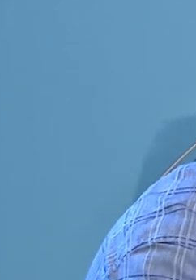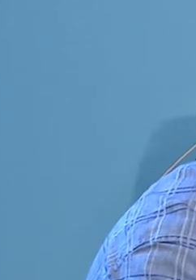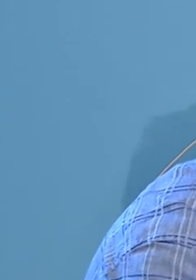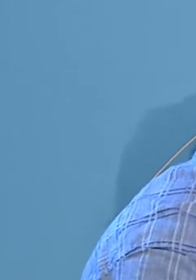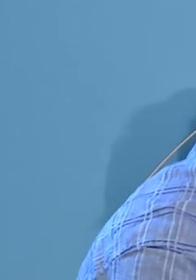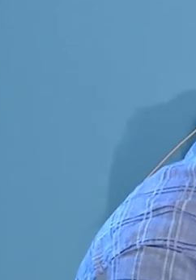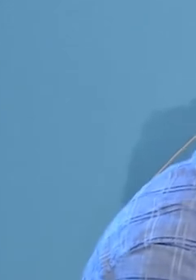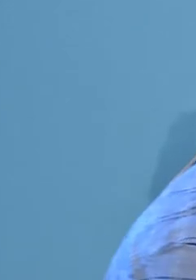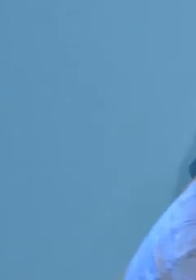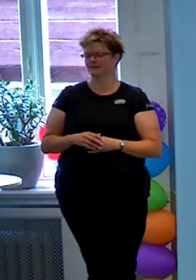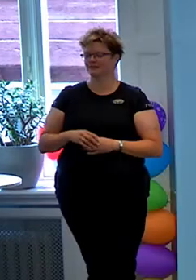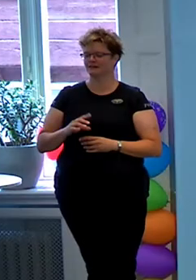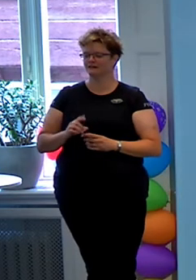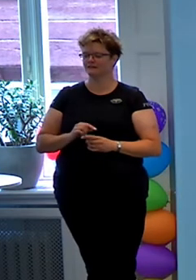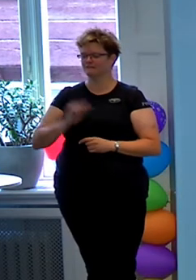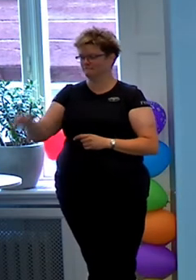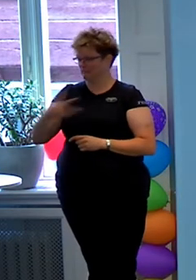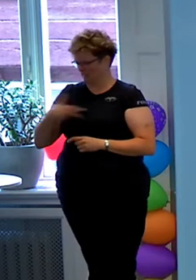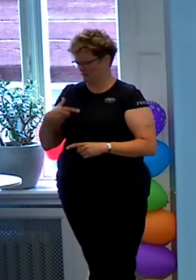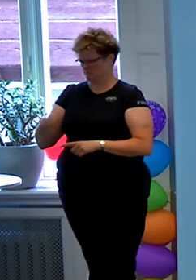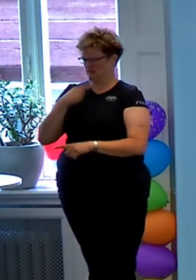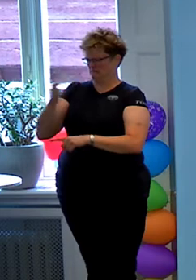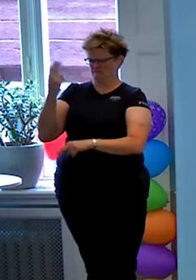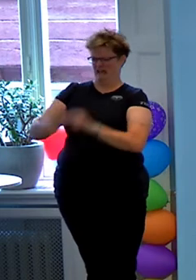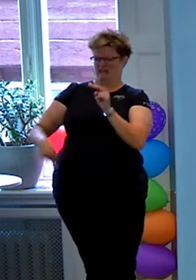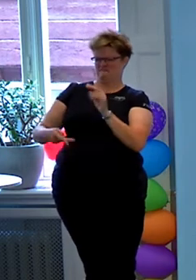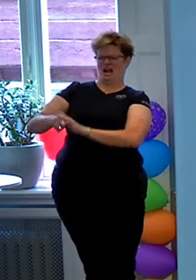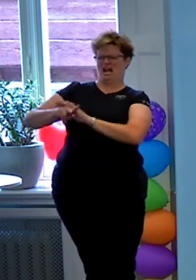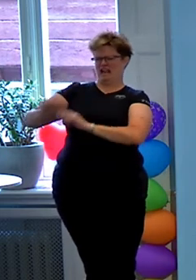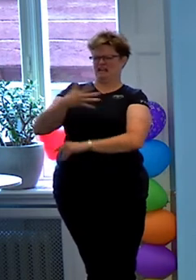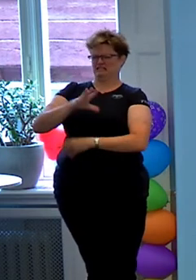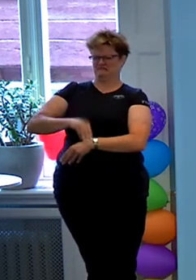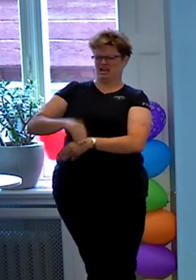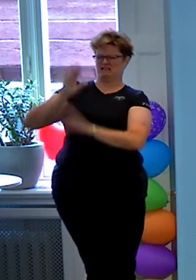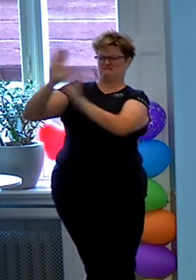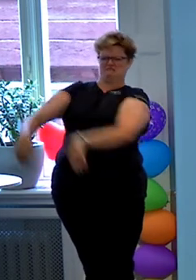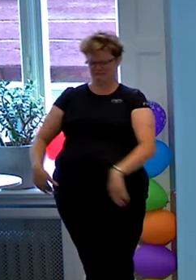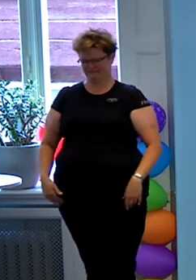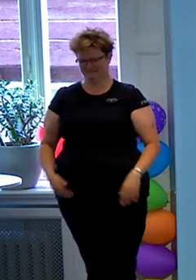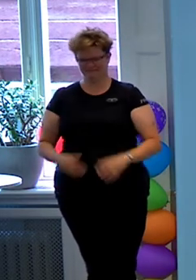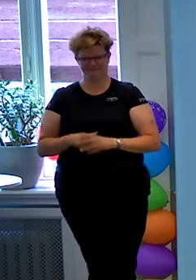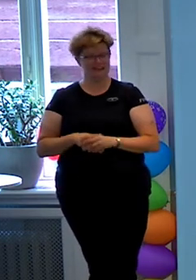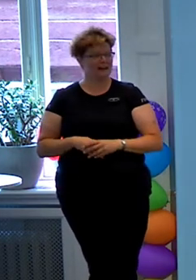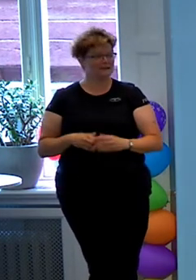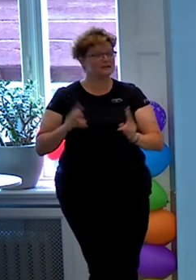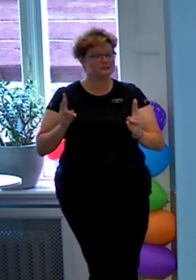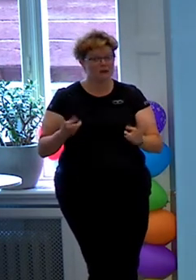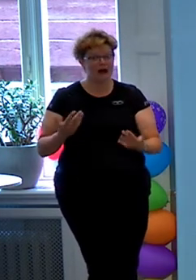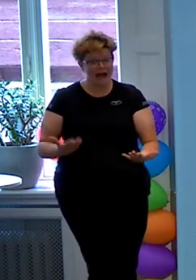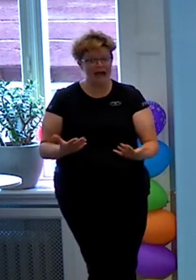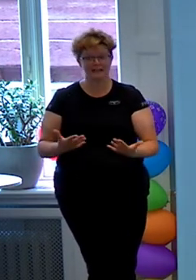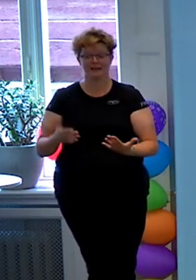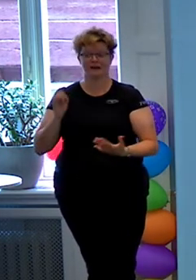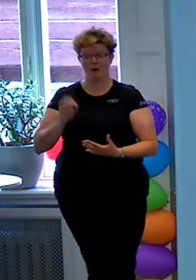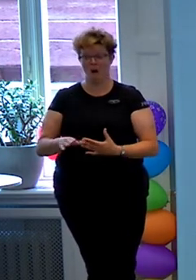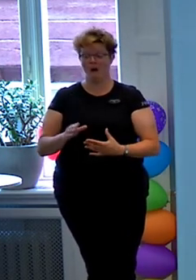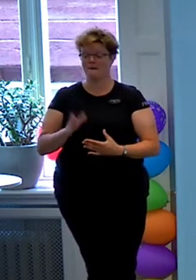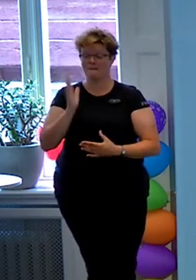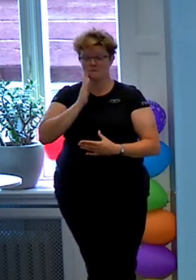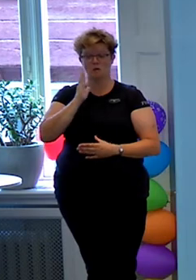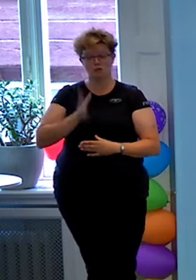det ska vi inte, ja, och så går man till danskarna, nej, för Sverige, det är Sverige. Och det här är ju, men det är just det här att vara i